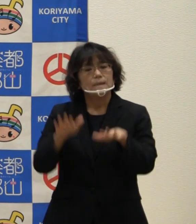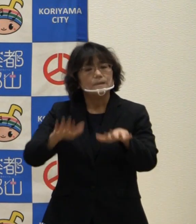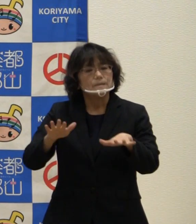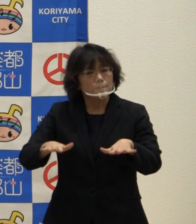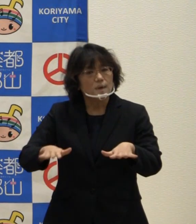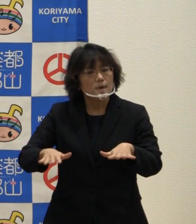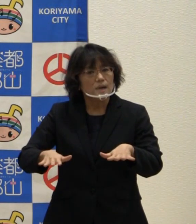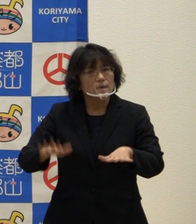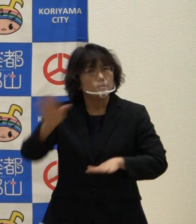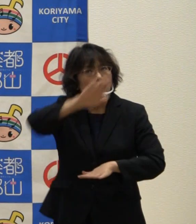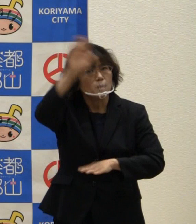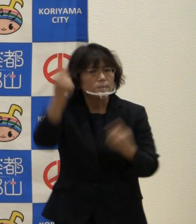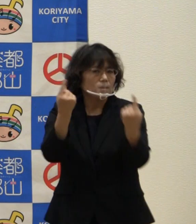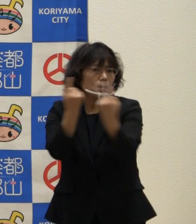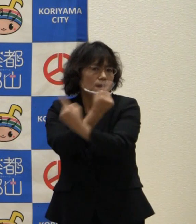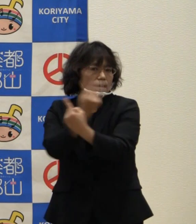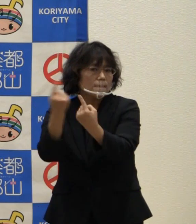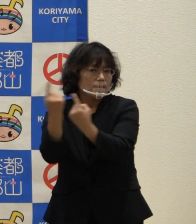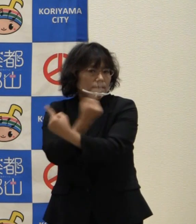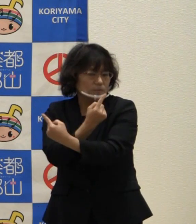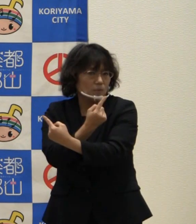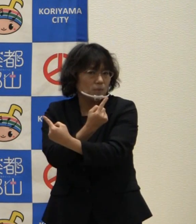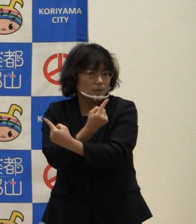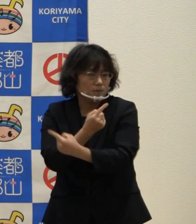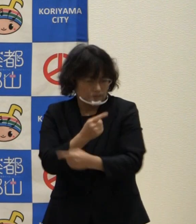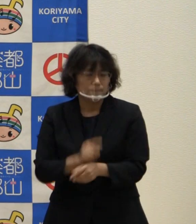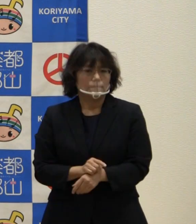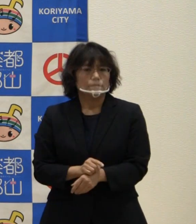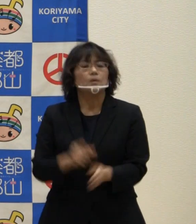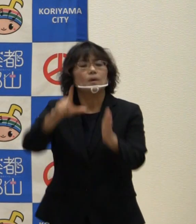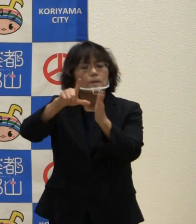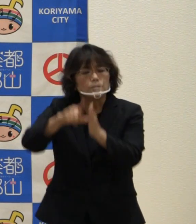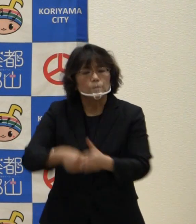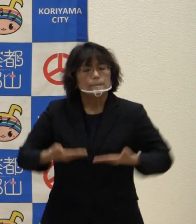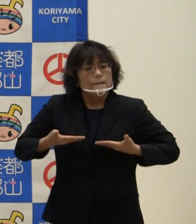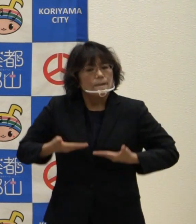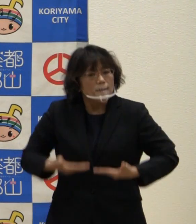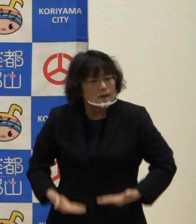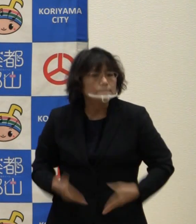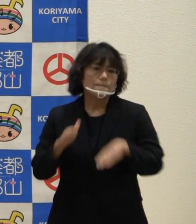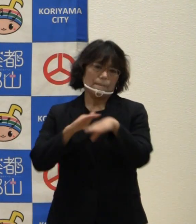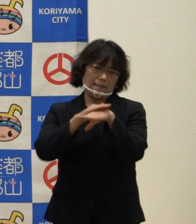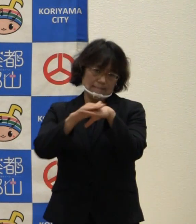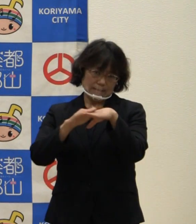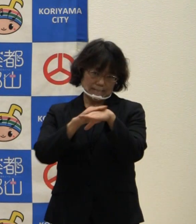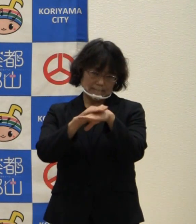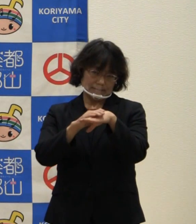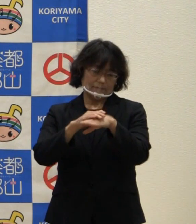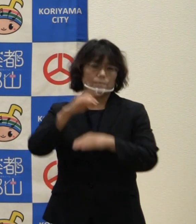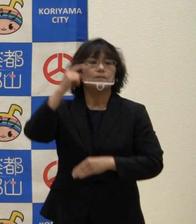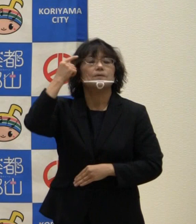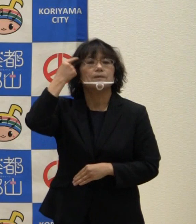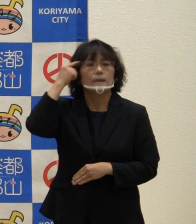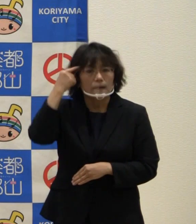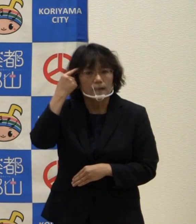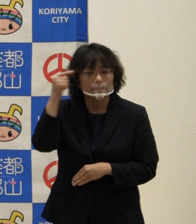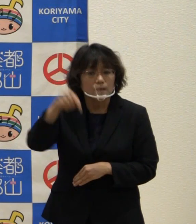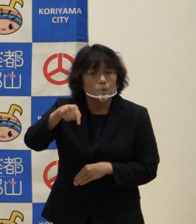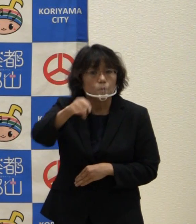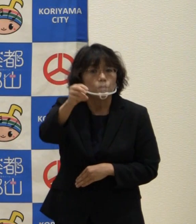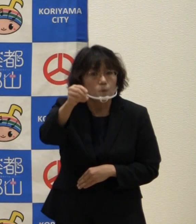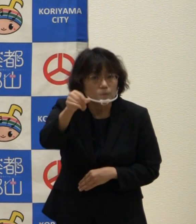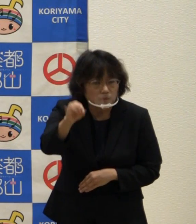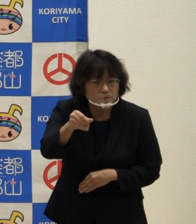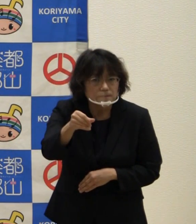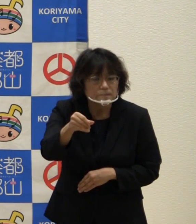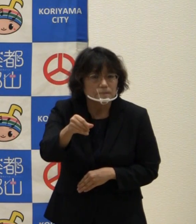動安全が最大の課題でございますので、そうしたことを念頭にですね、利活用方法について検